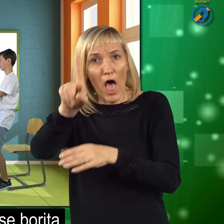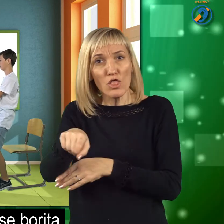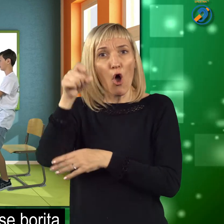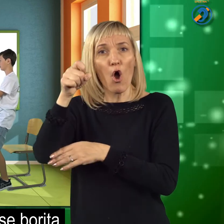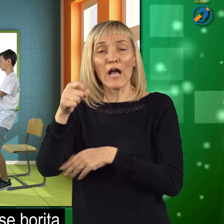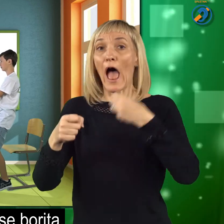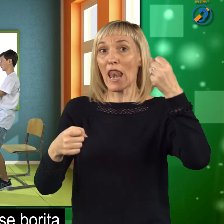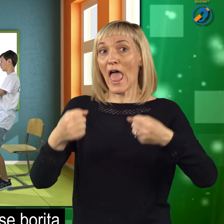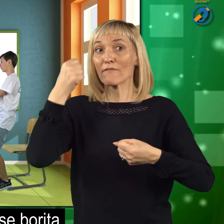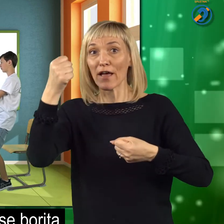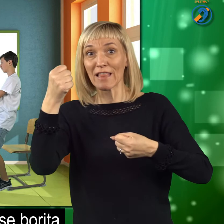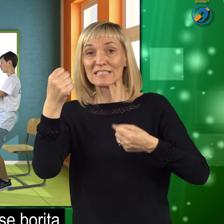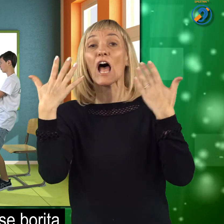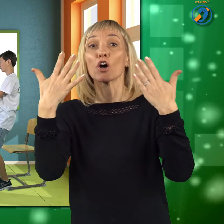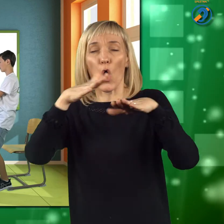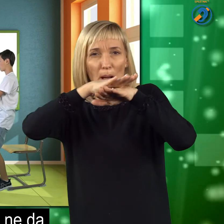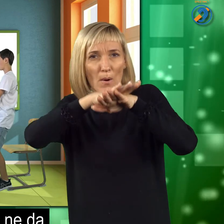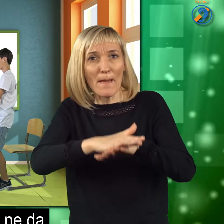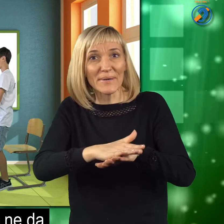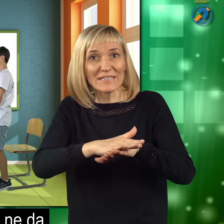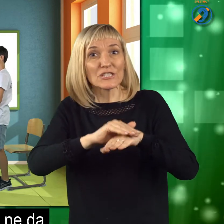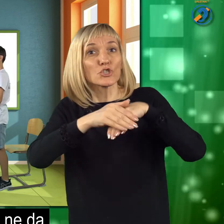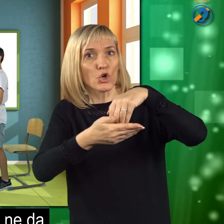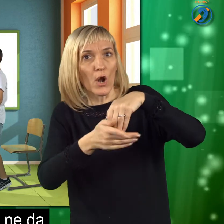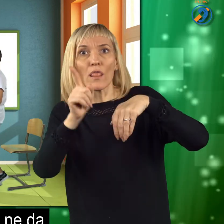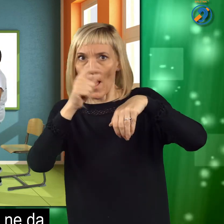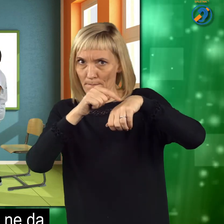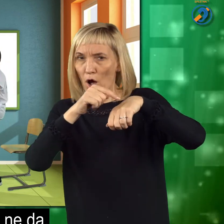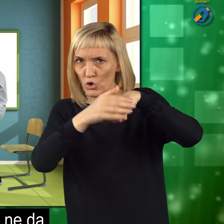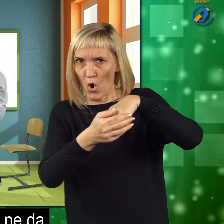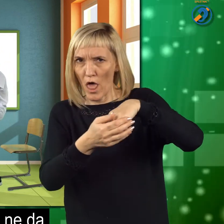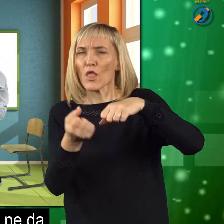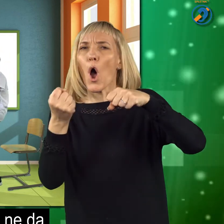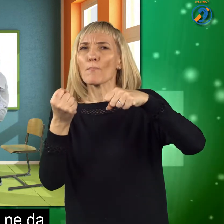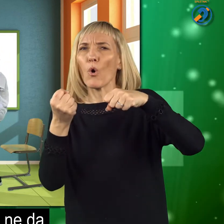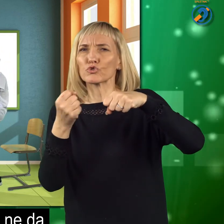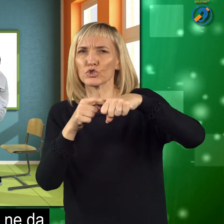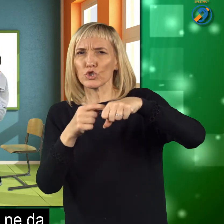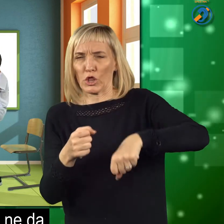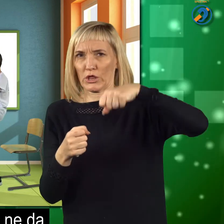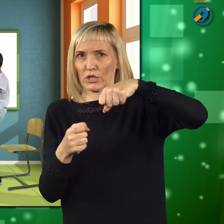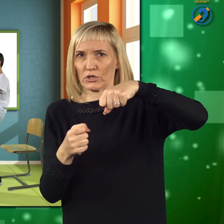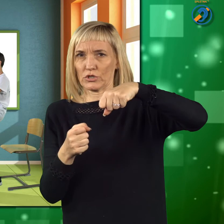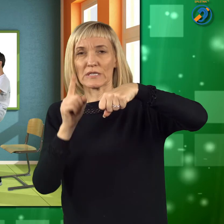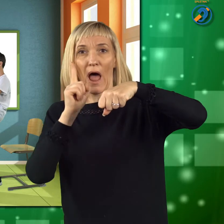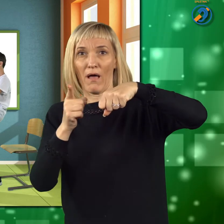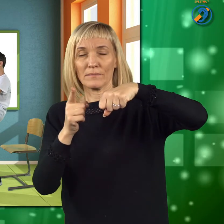se borita, da koleno v tla držita. A koleno se ne da, ravnovesje obdržati zna.